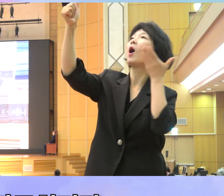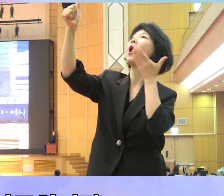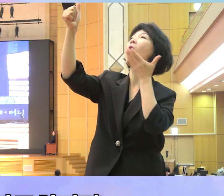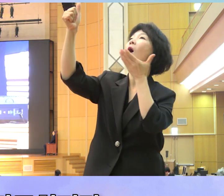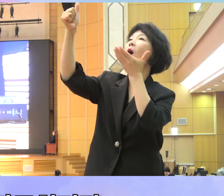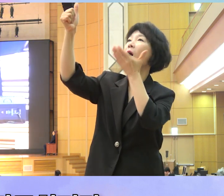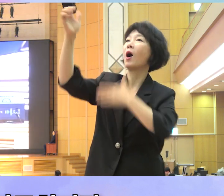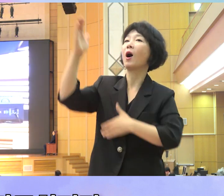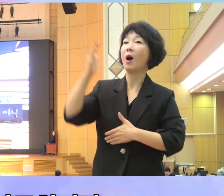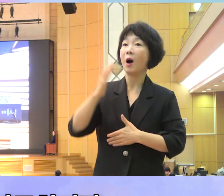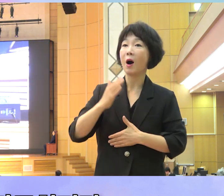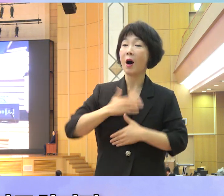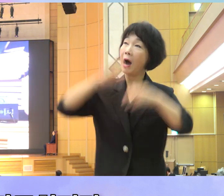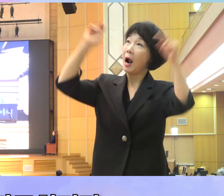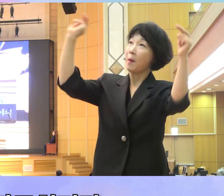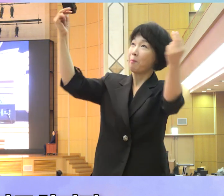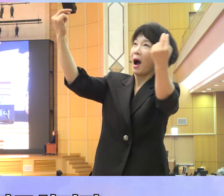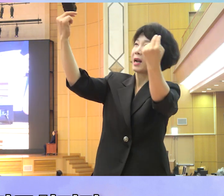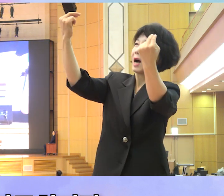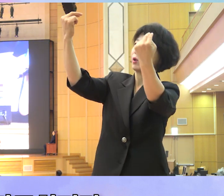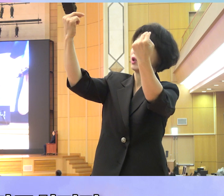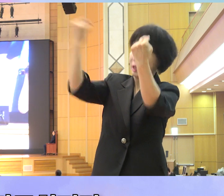하나님께서